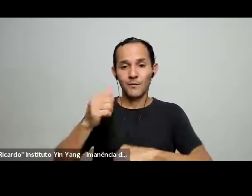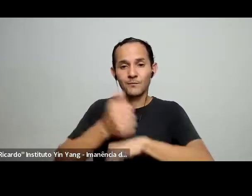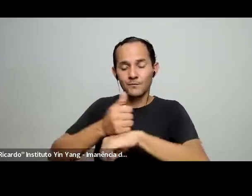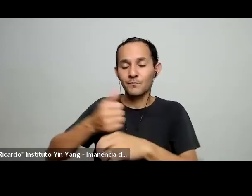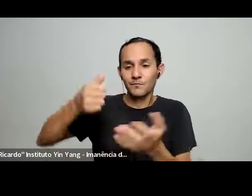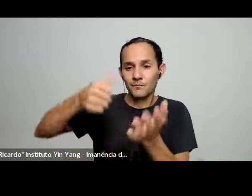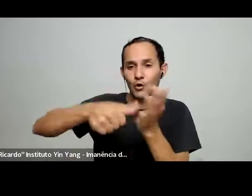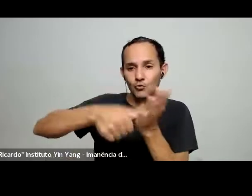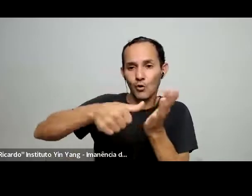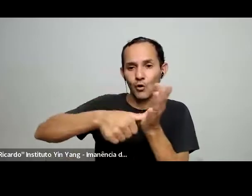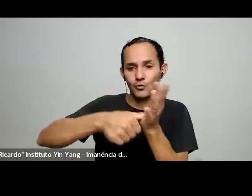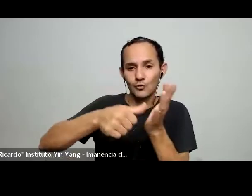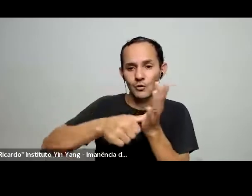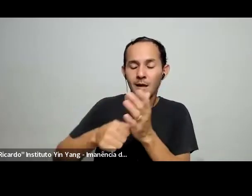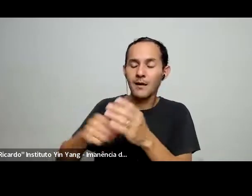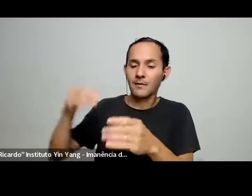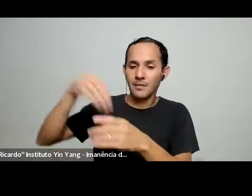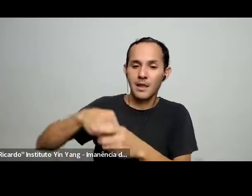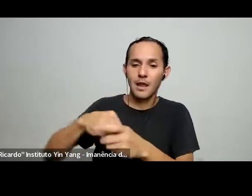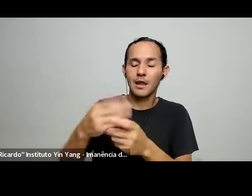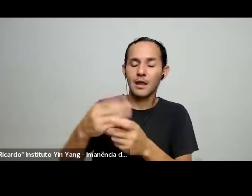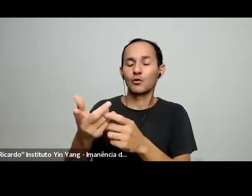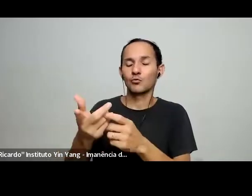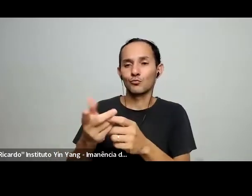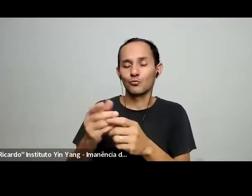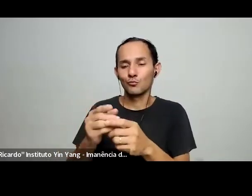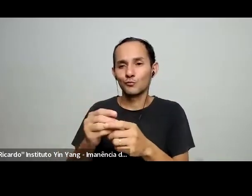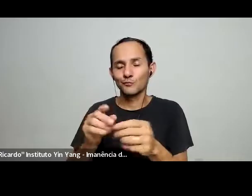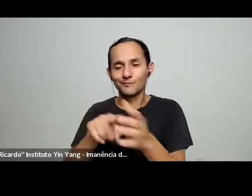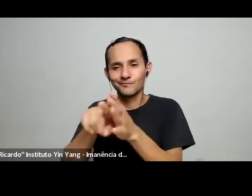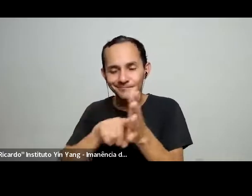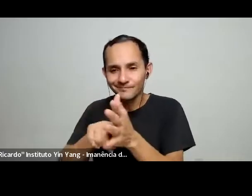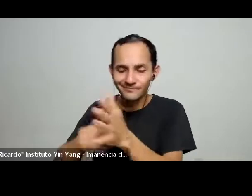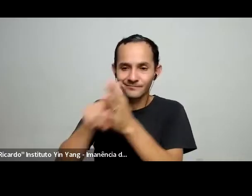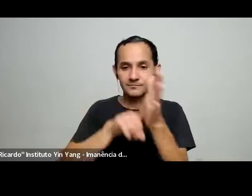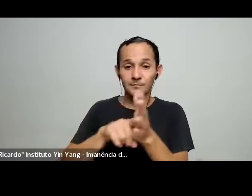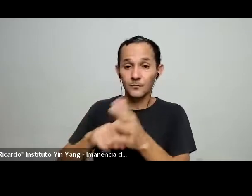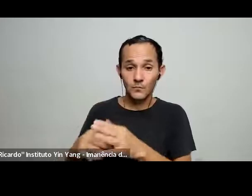que fazem parte desses mapas de evidência, dessa sistematização, né?